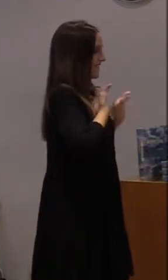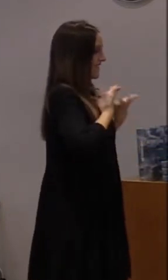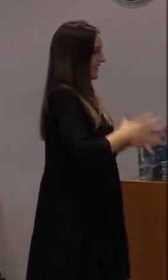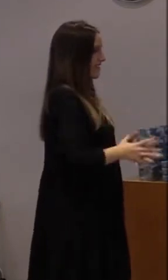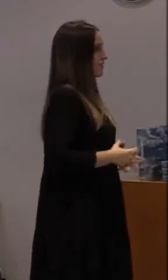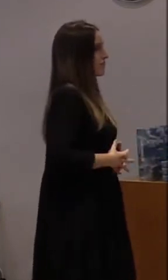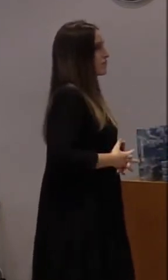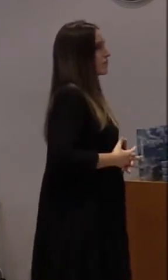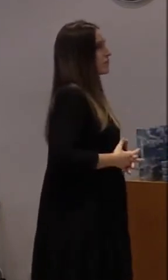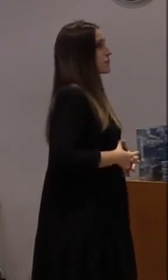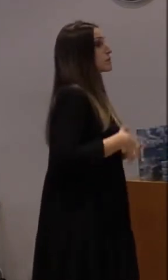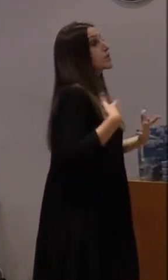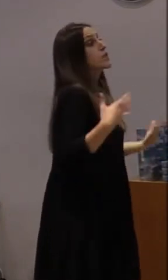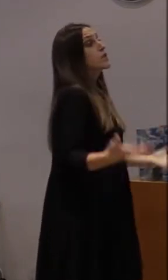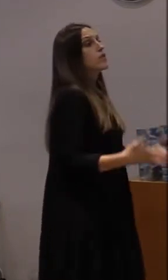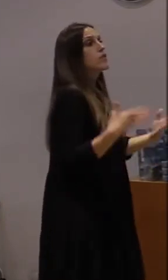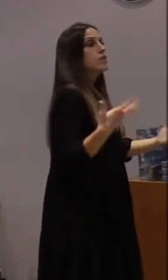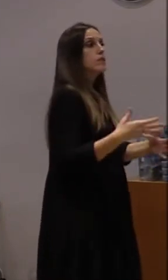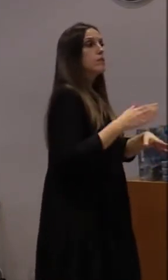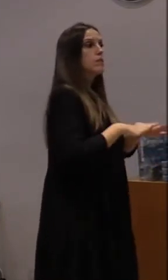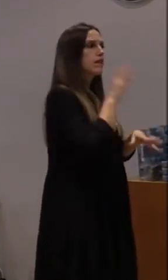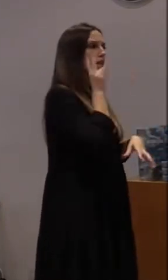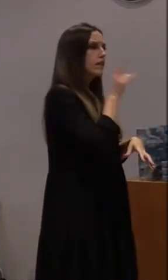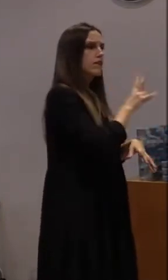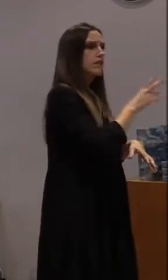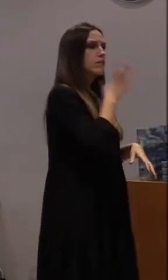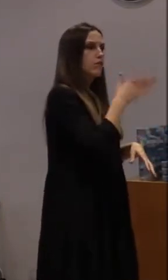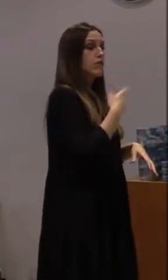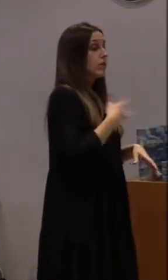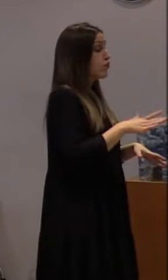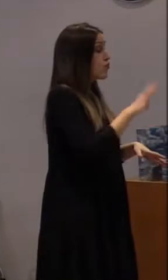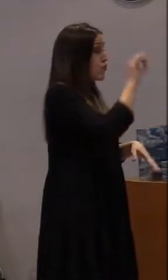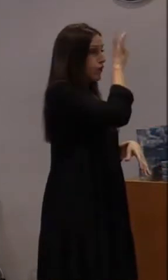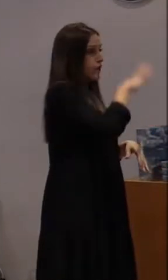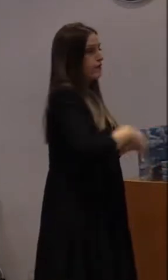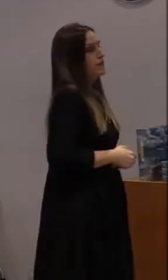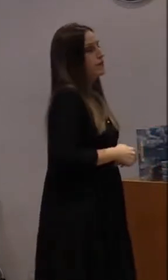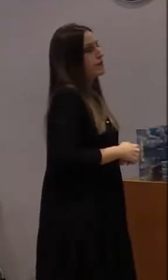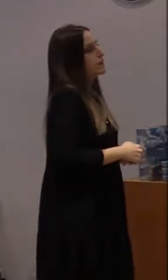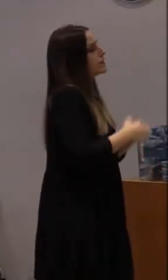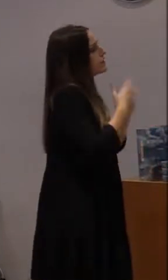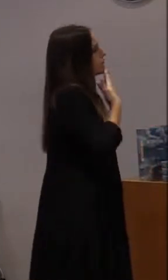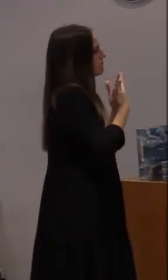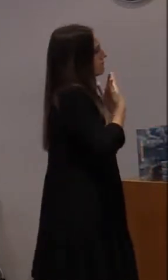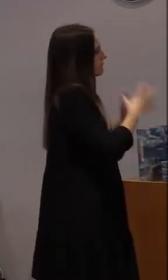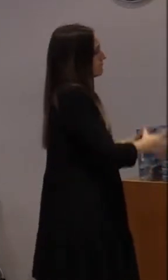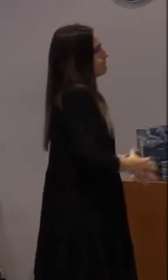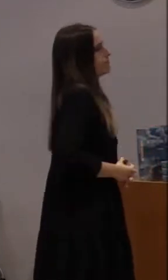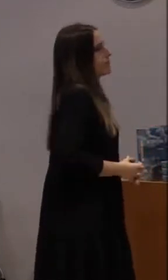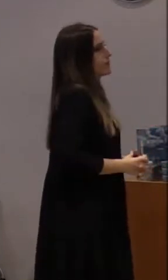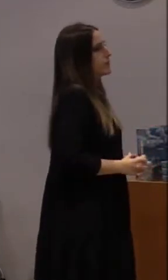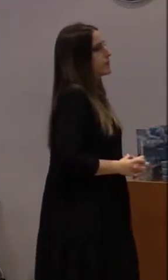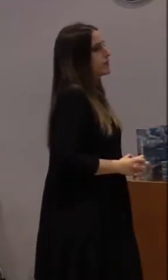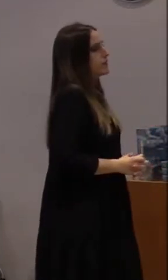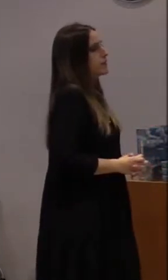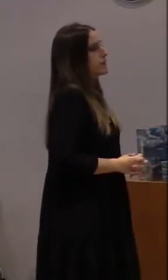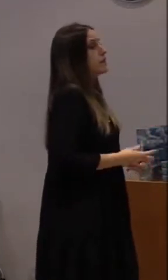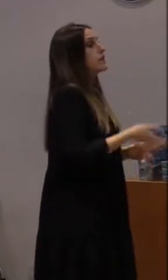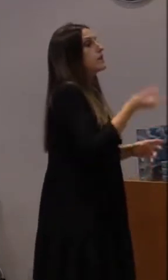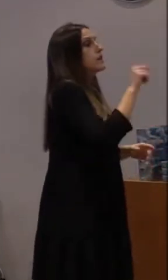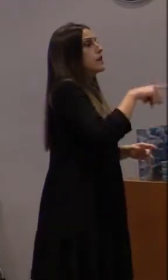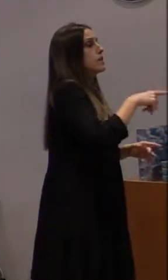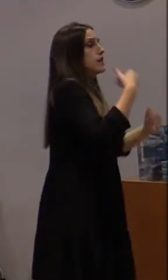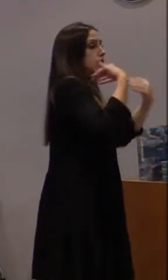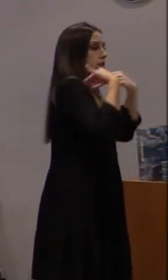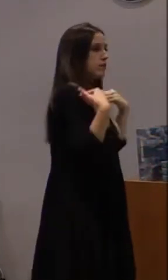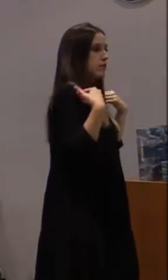libro. Os animo que le echéis un vistazo, porque es una verdadera obra magna. Muchísimas felicidades. Gracias, gracias. Él también es el responsable de